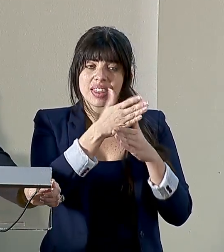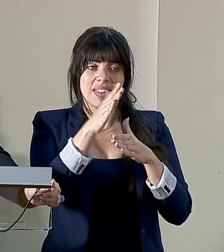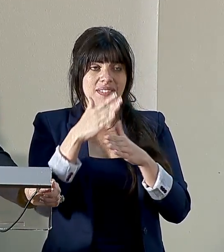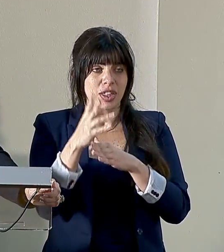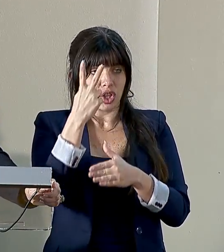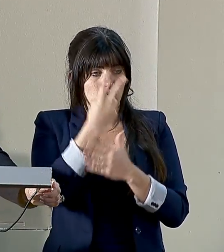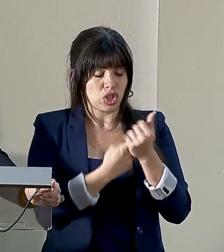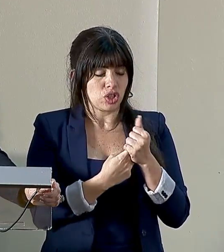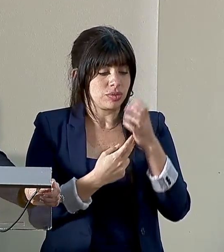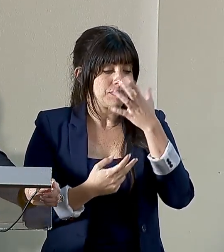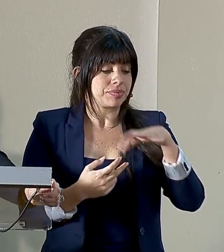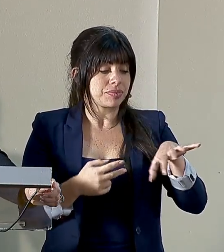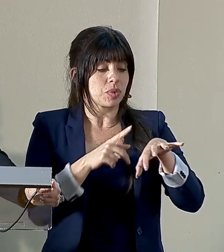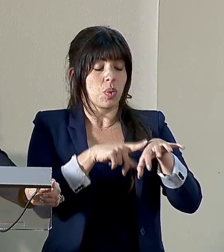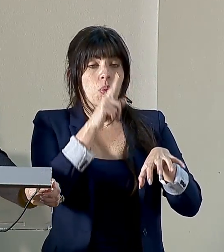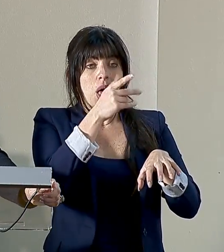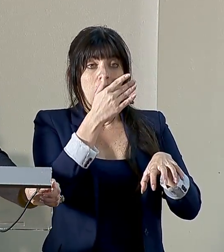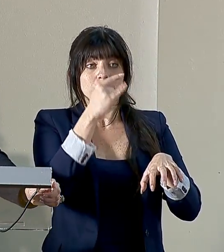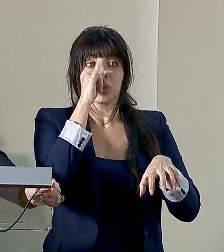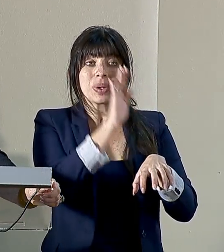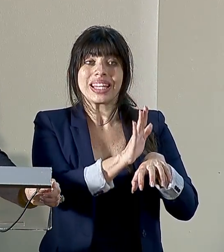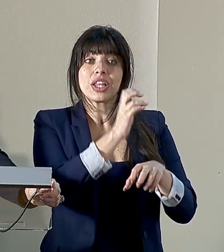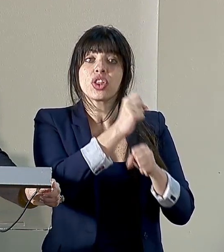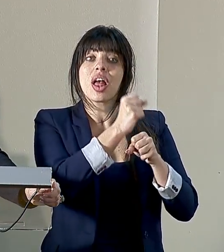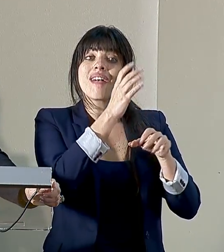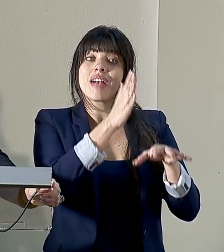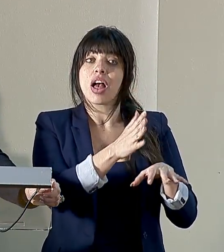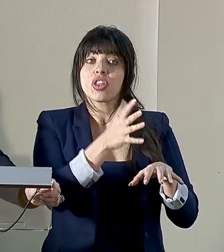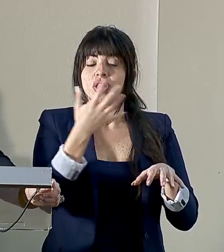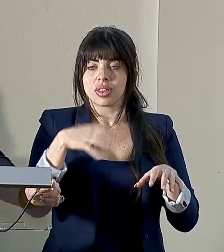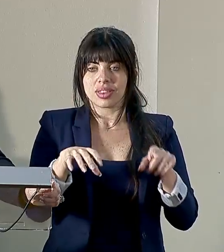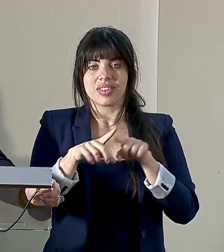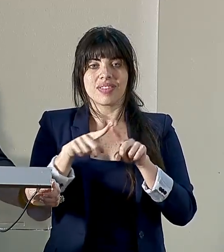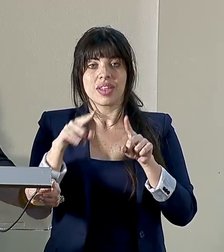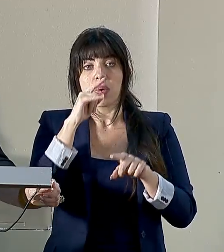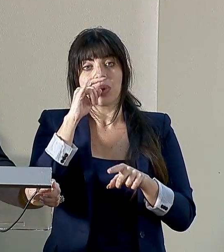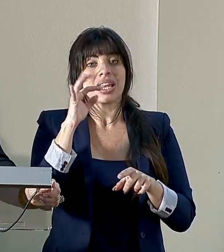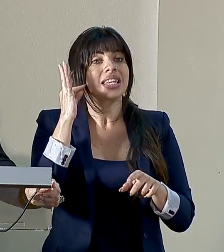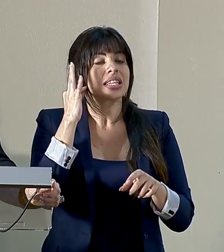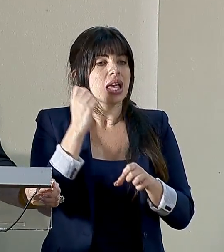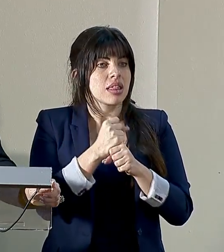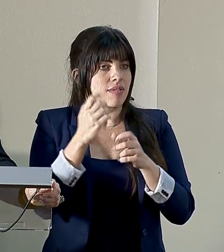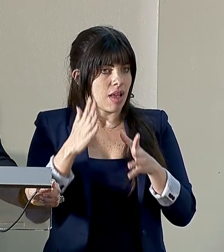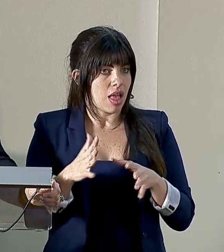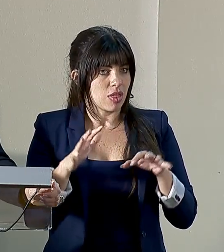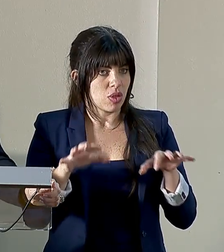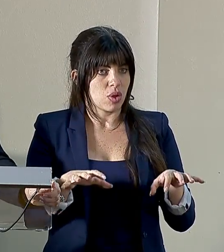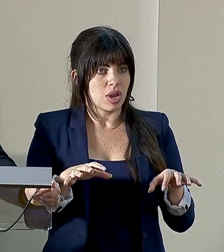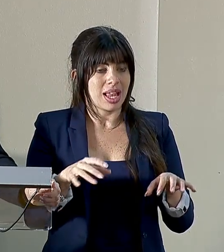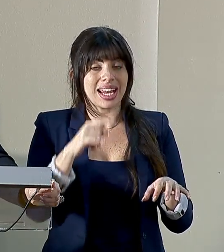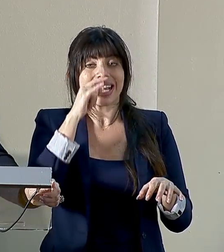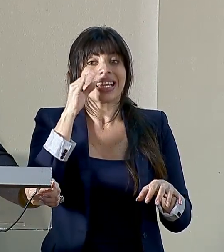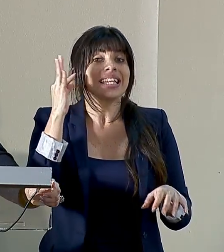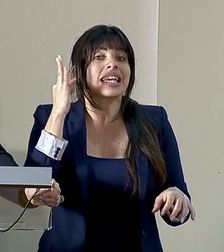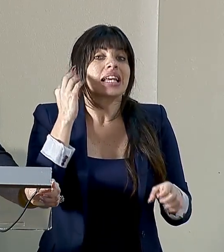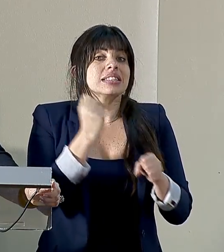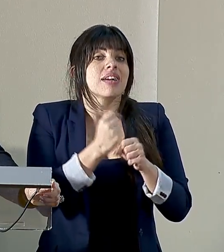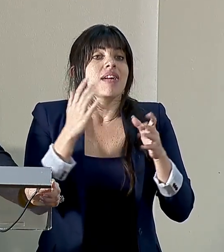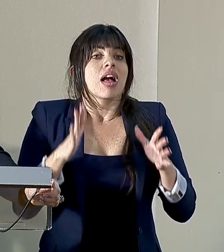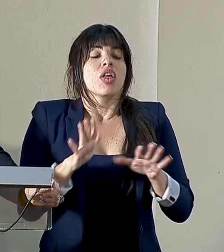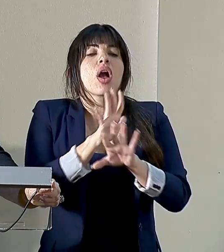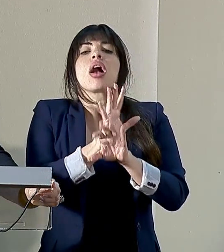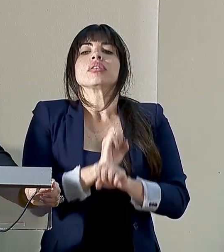en dos. Una cosa es ser un niño trabajador y otra cosa es ser una niña trabajadora. Las niñas trabajadoras